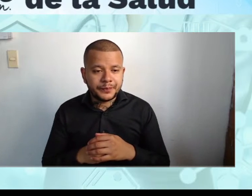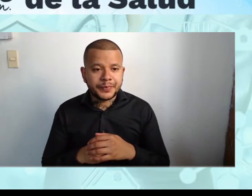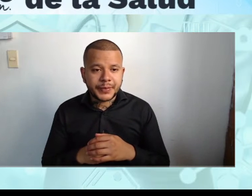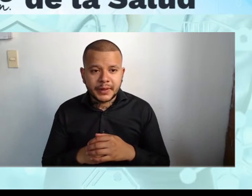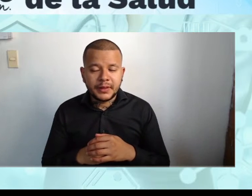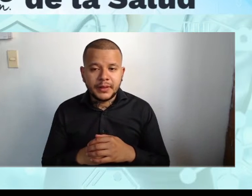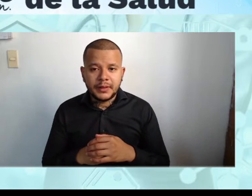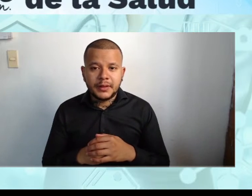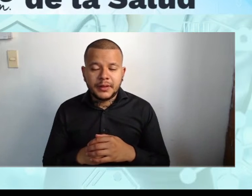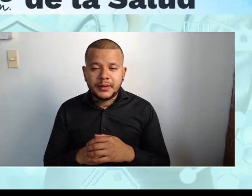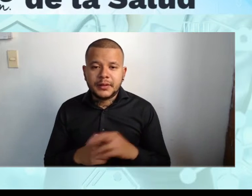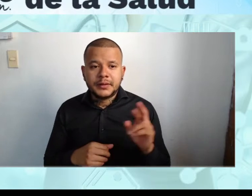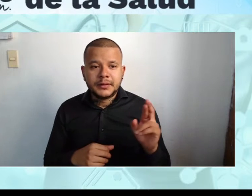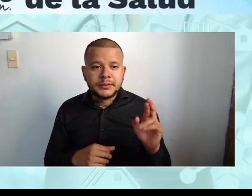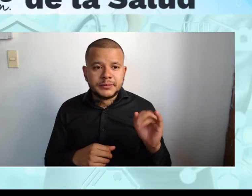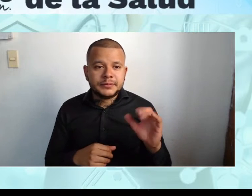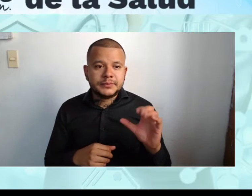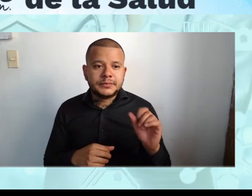gracias